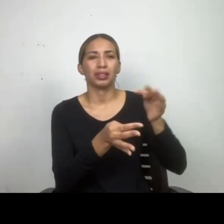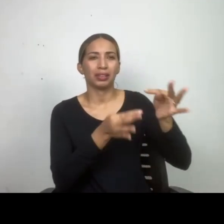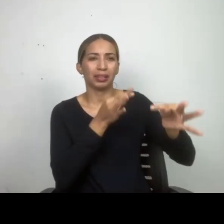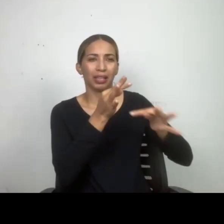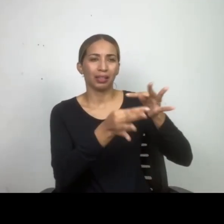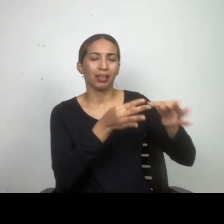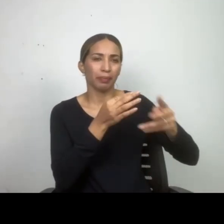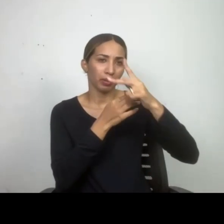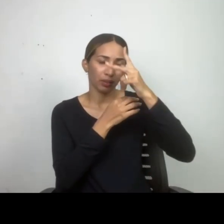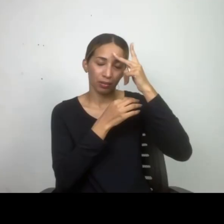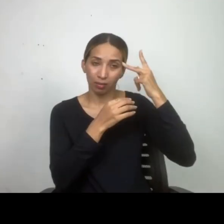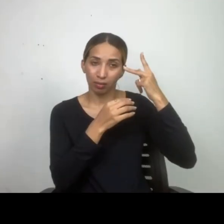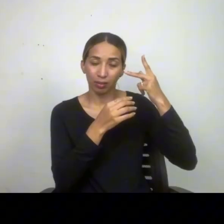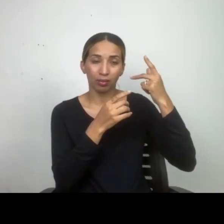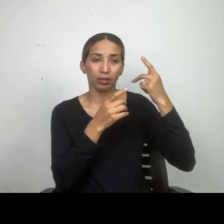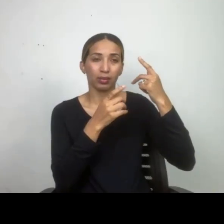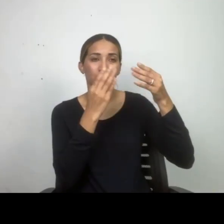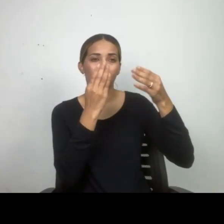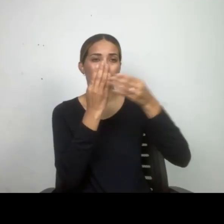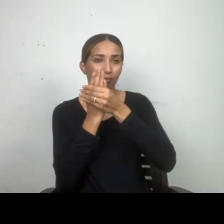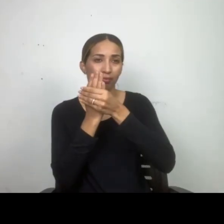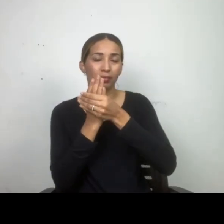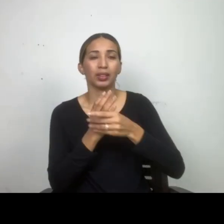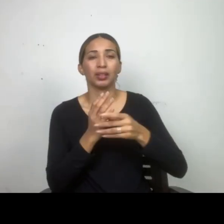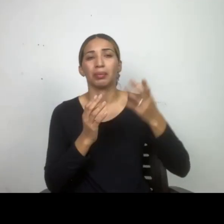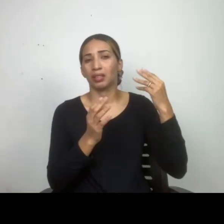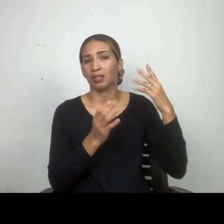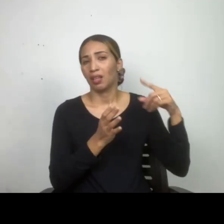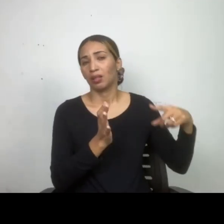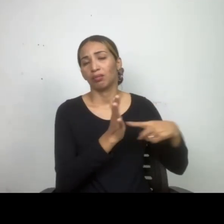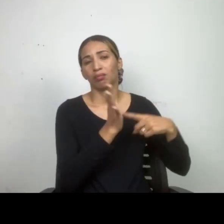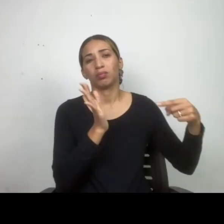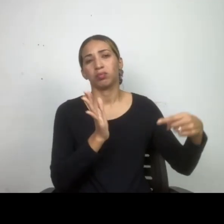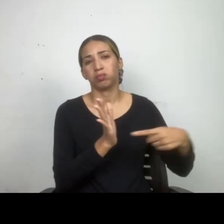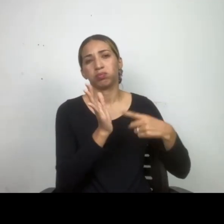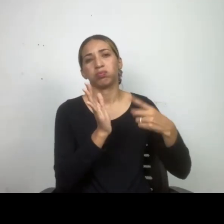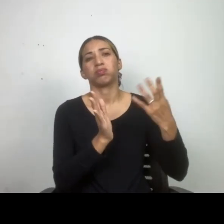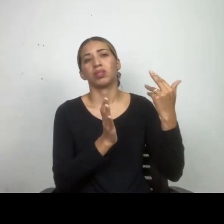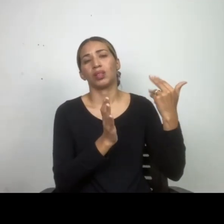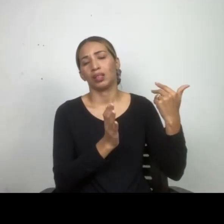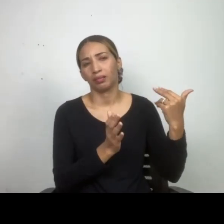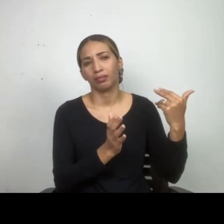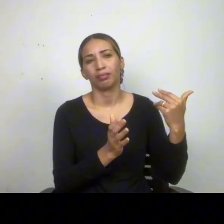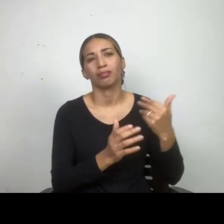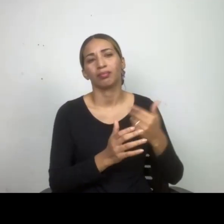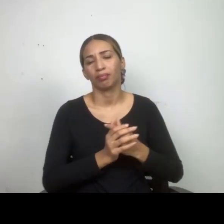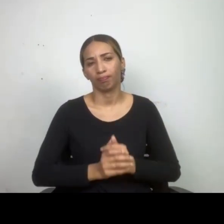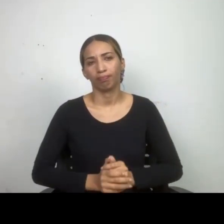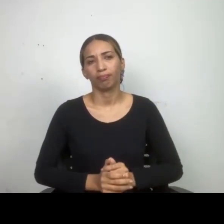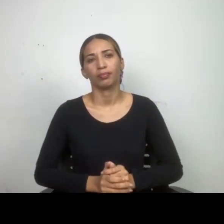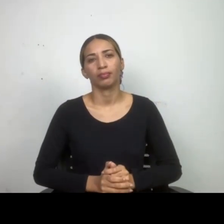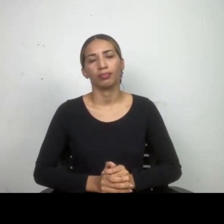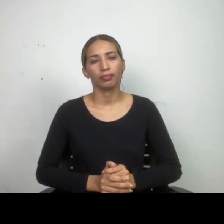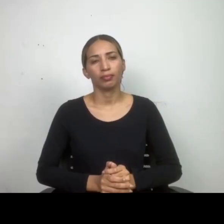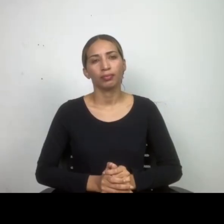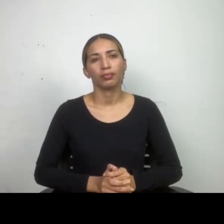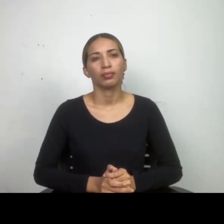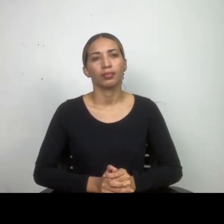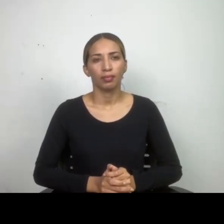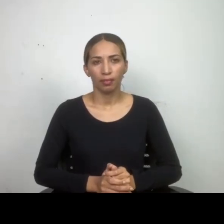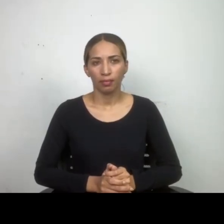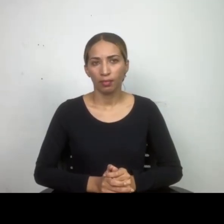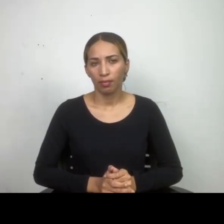assim, foram alvo de diversas denúncias e foi também, né, assim, um grande estopim para dar o start da